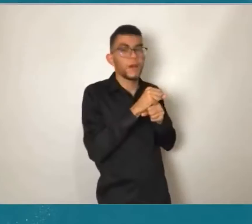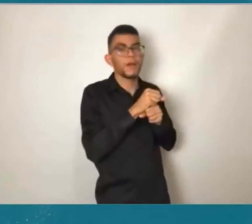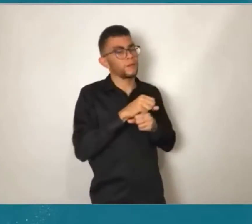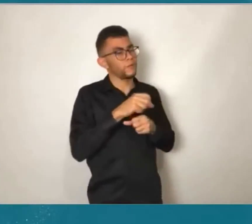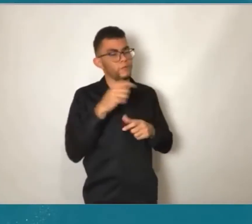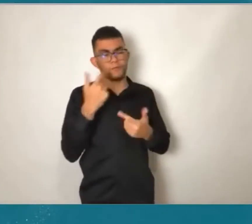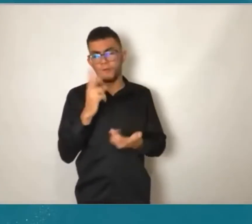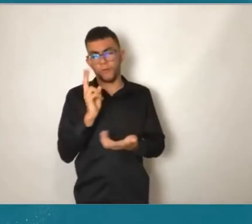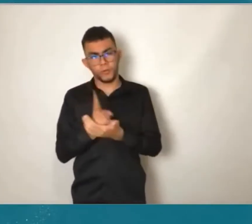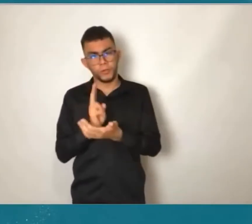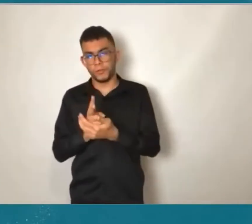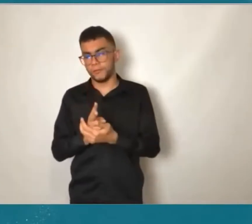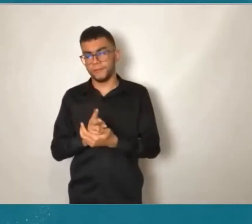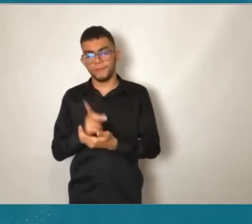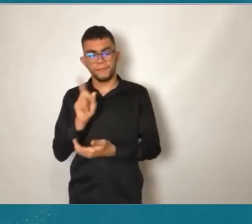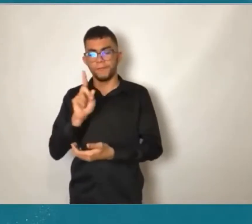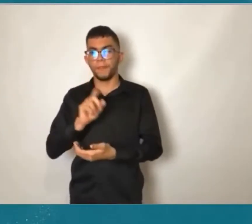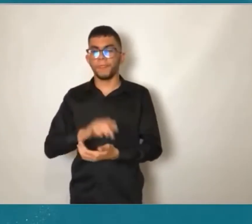de chopes, roda